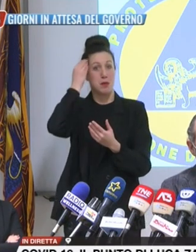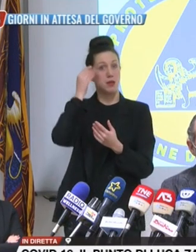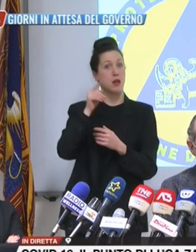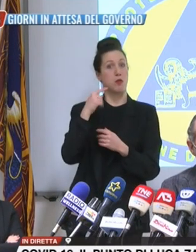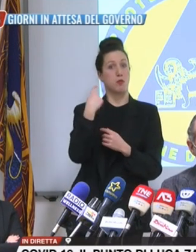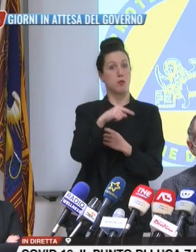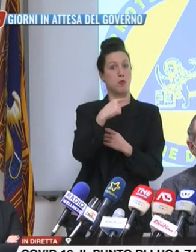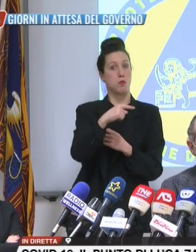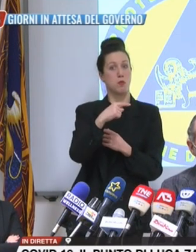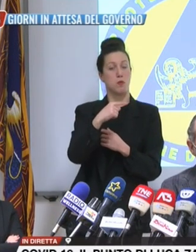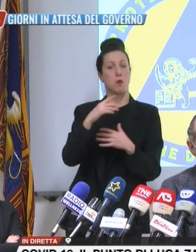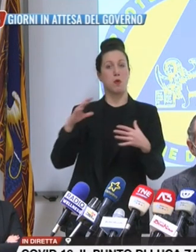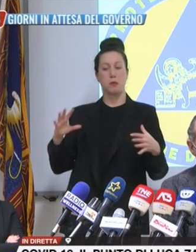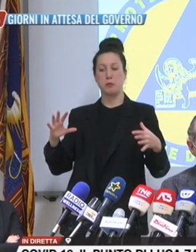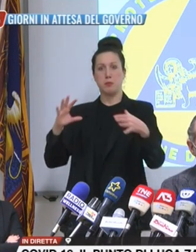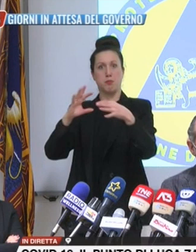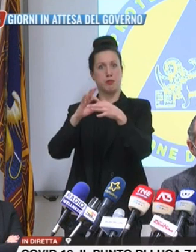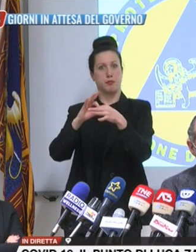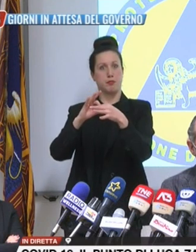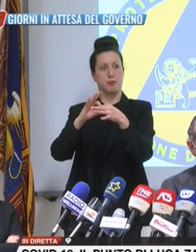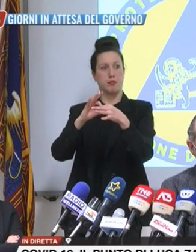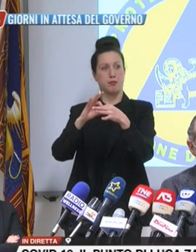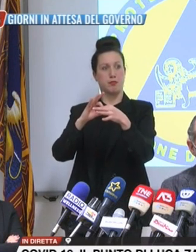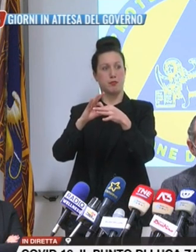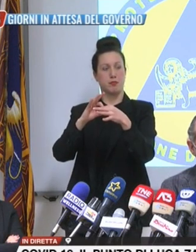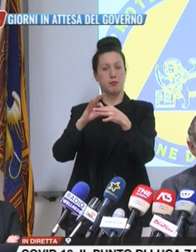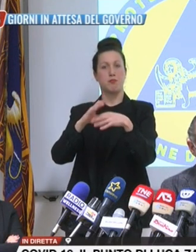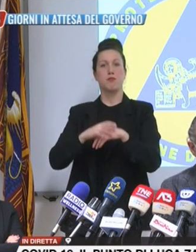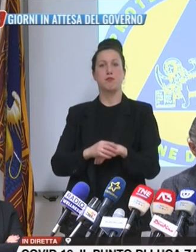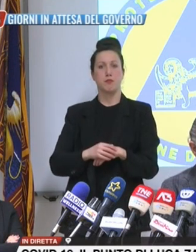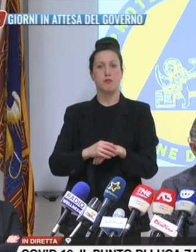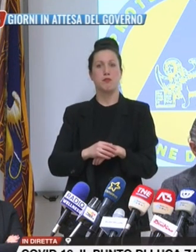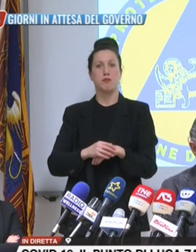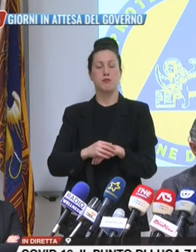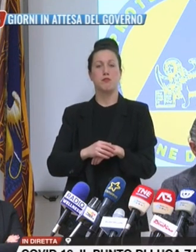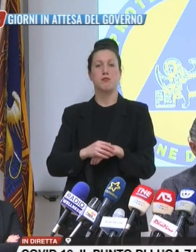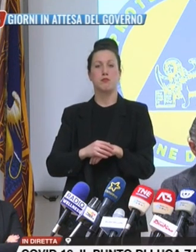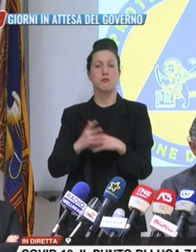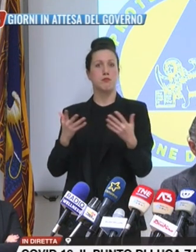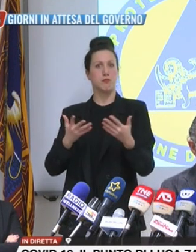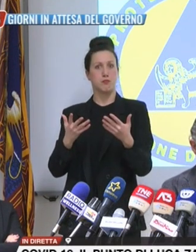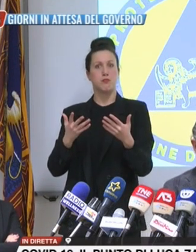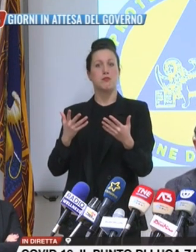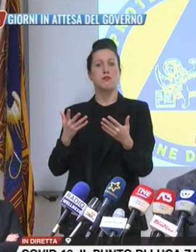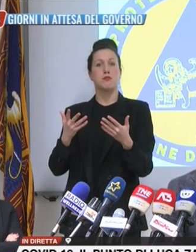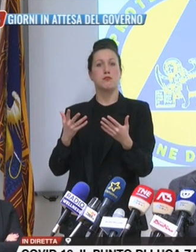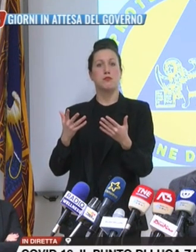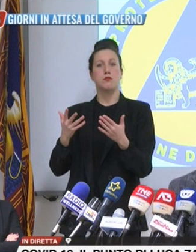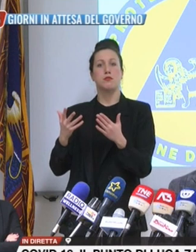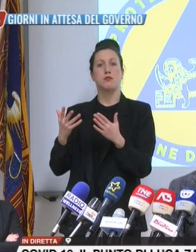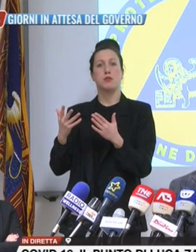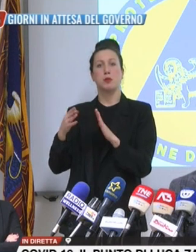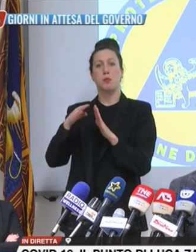osservazioni fin dal primo giorno, ovvero l'abbandono di pregiudiziali, l'atteggiamento vincolato rigidamente